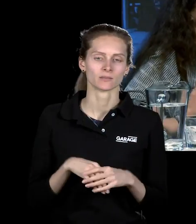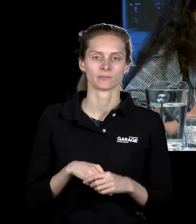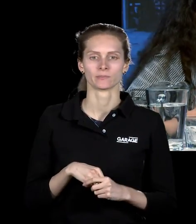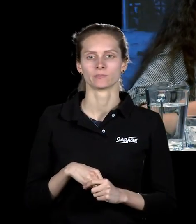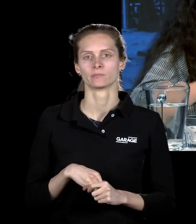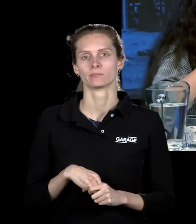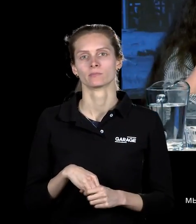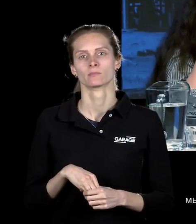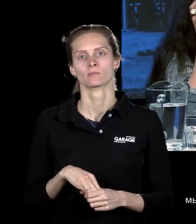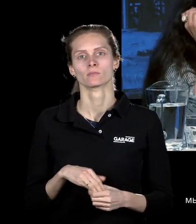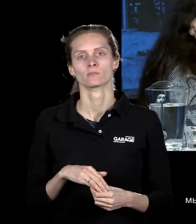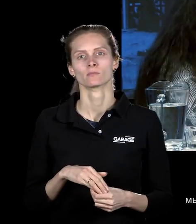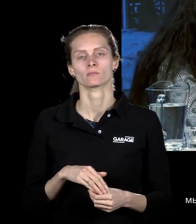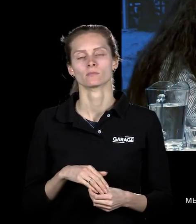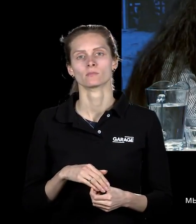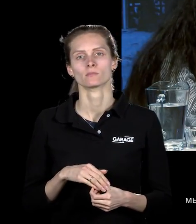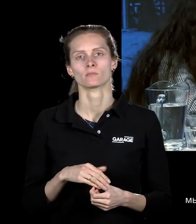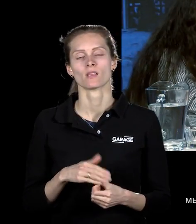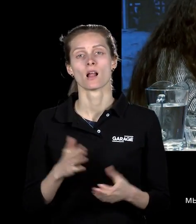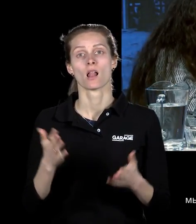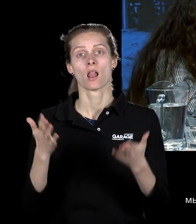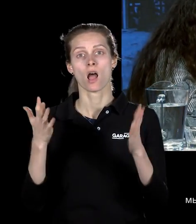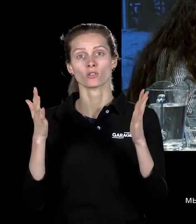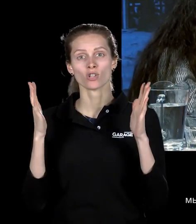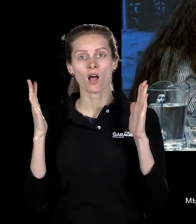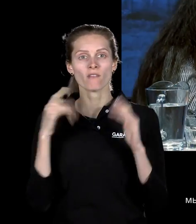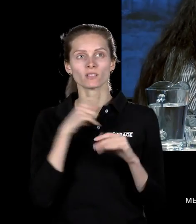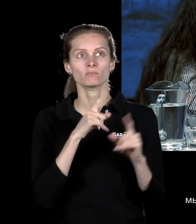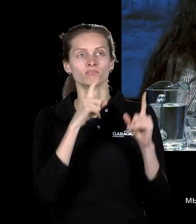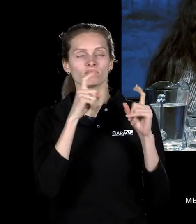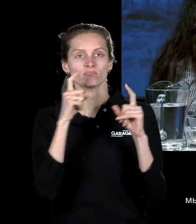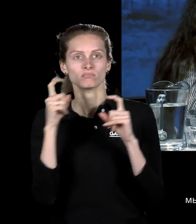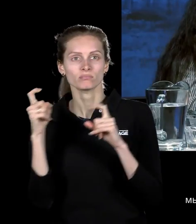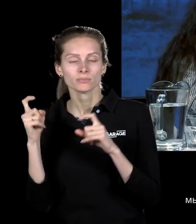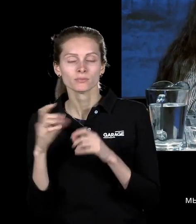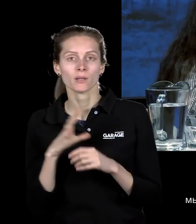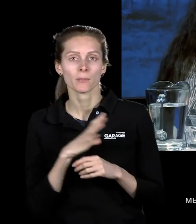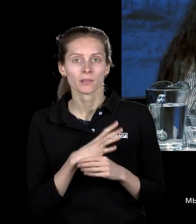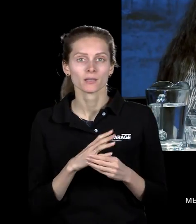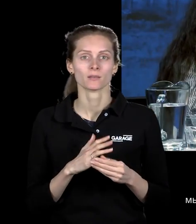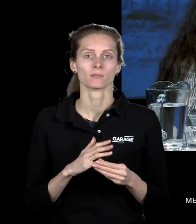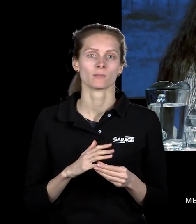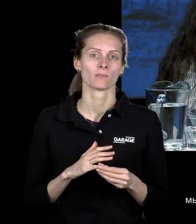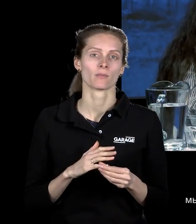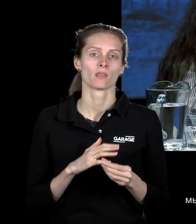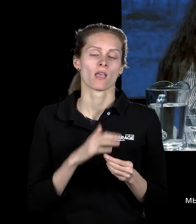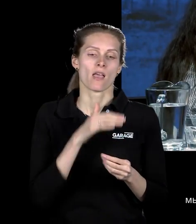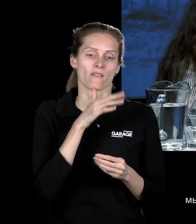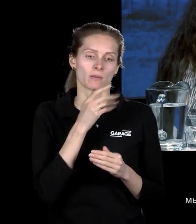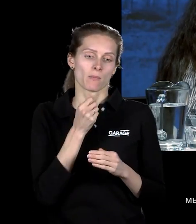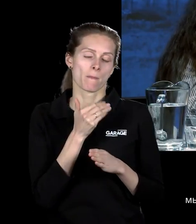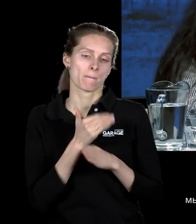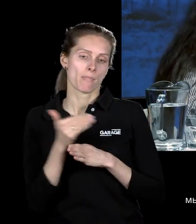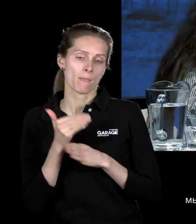деле за этим стоит. И те ландшафты, которые запечатлели Бехеры, в то же время и чуть позже, конечно,